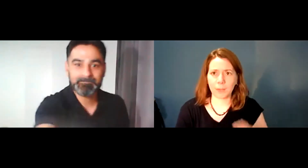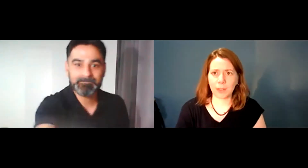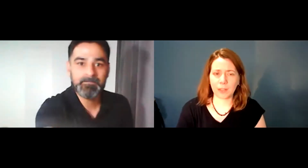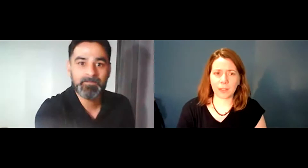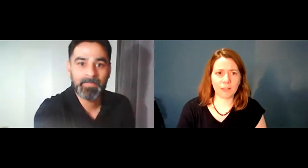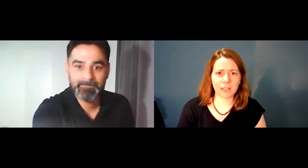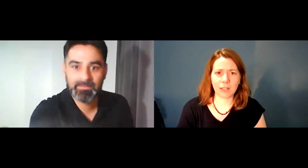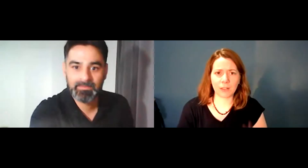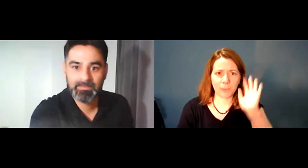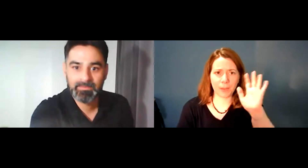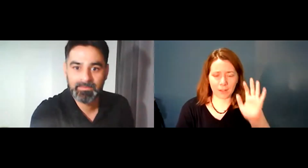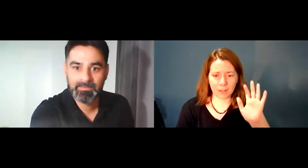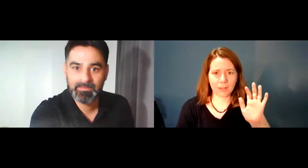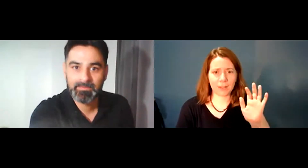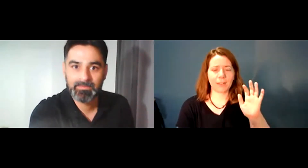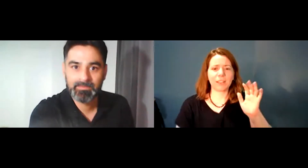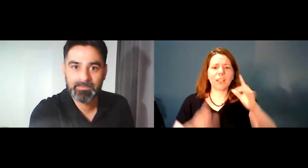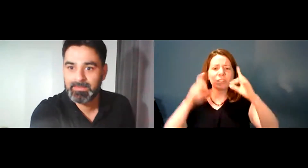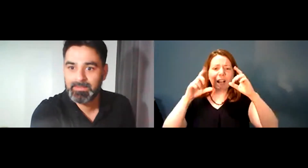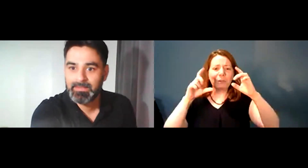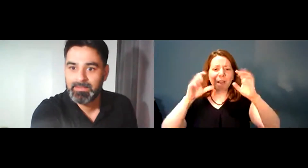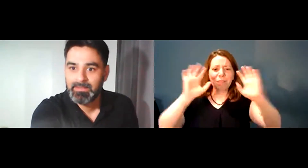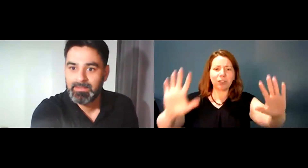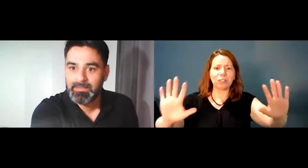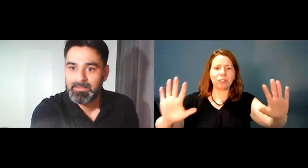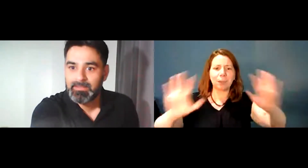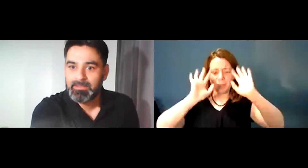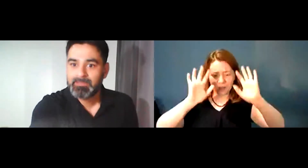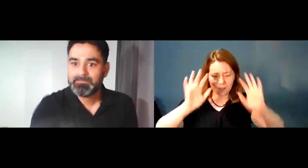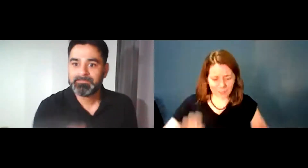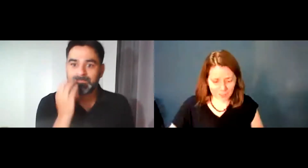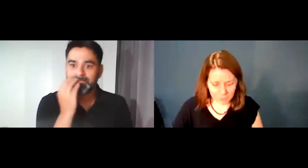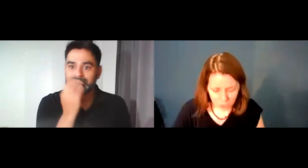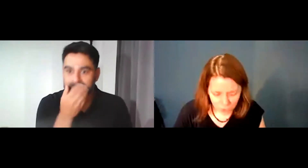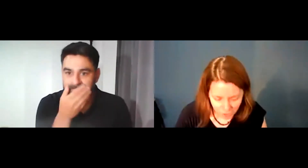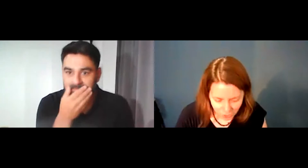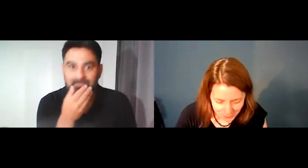Esperen, que quiero hacer algo. Esperen. Quiero sacar una foto. Esperen. Pero no sé cómo.